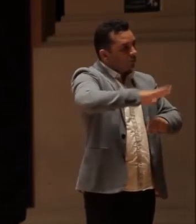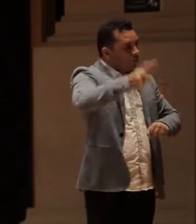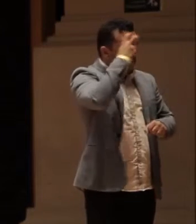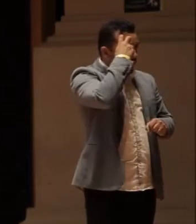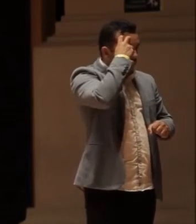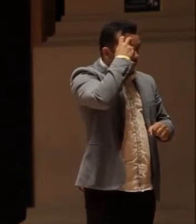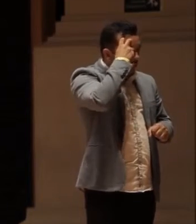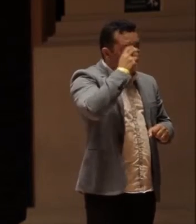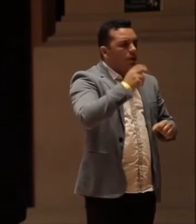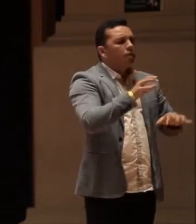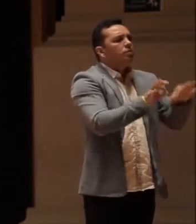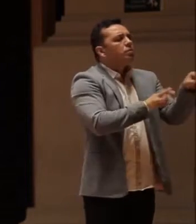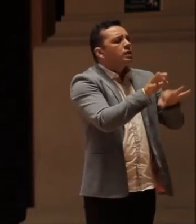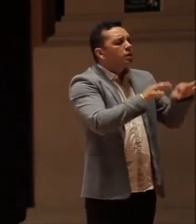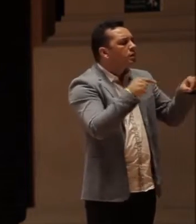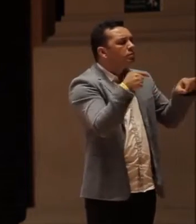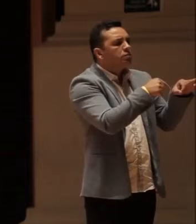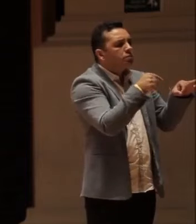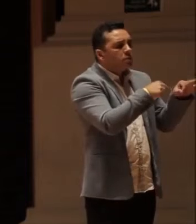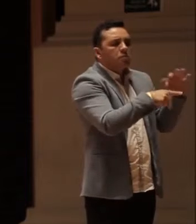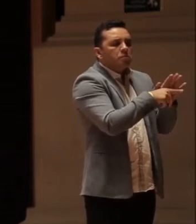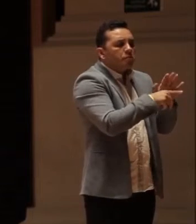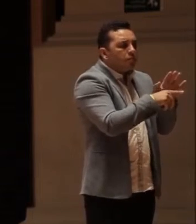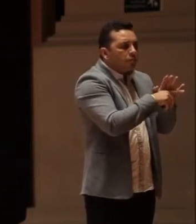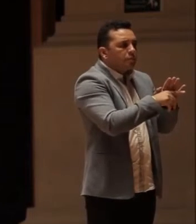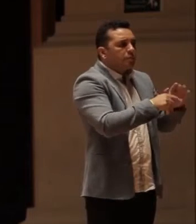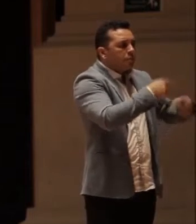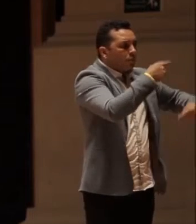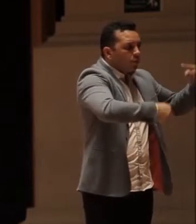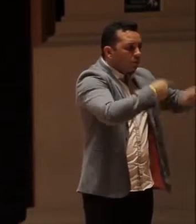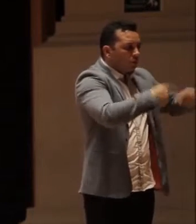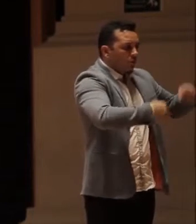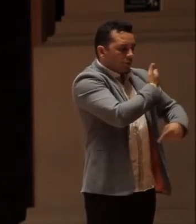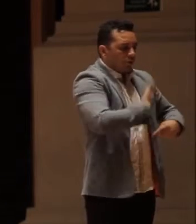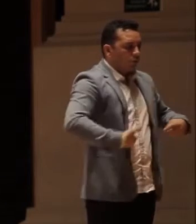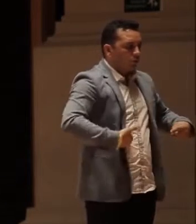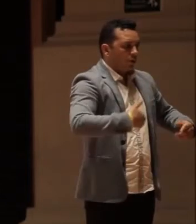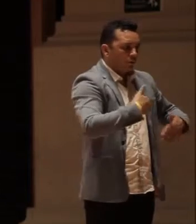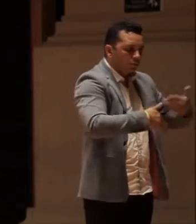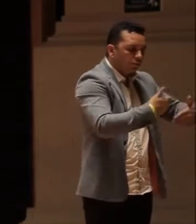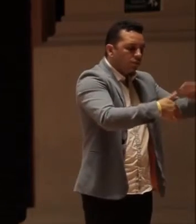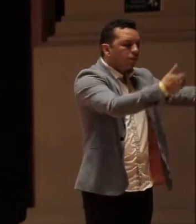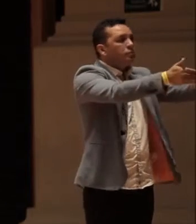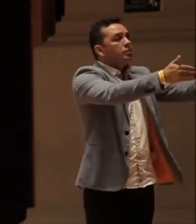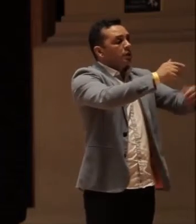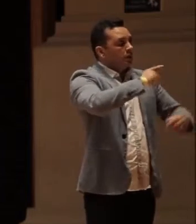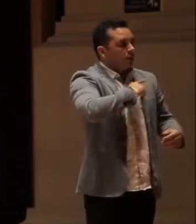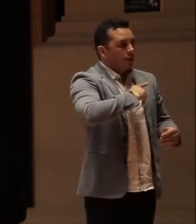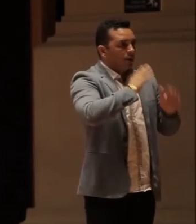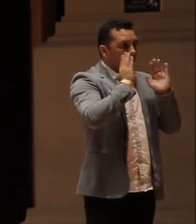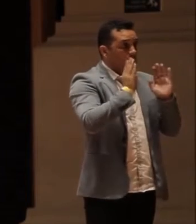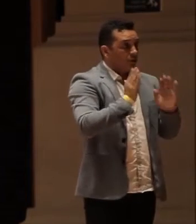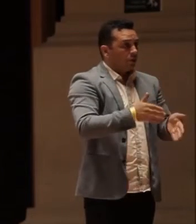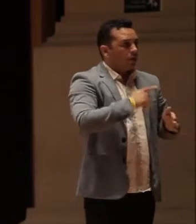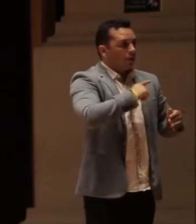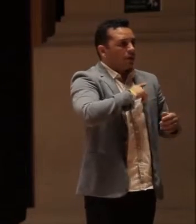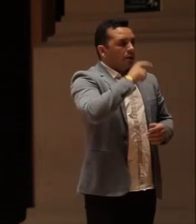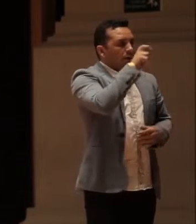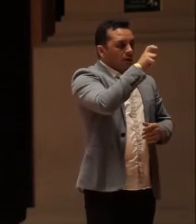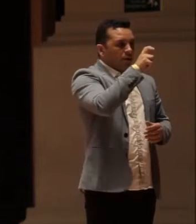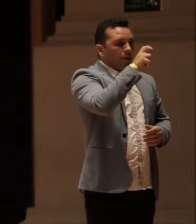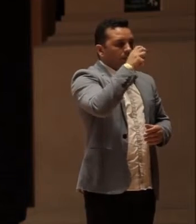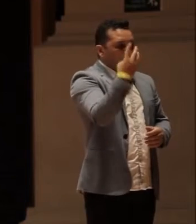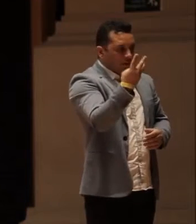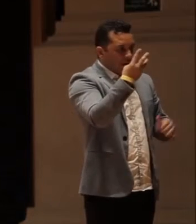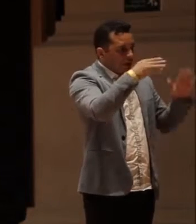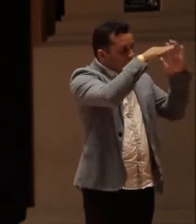plano é o planejamento das políticas públicas de longo prazo. Ele é constituído de 53 metas,